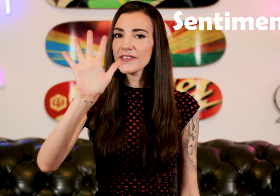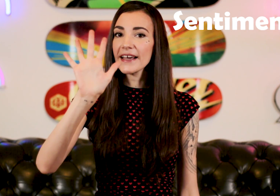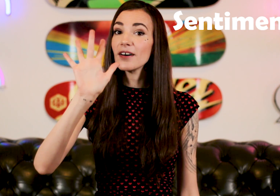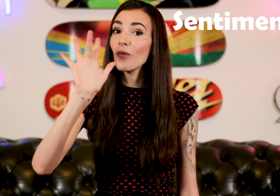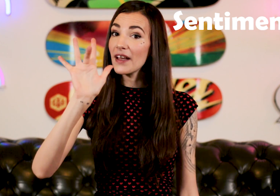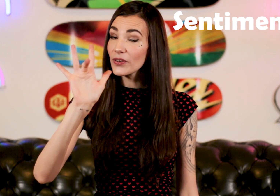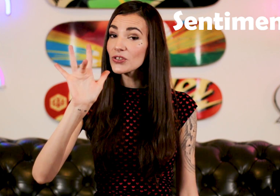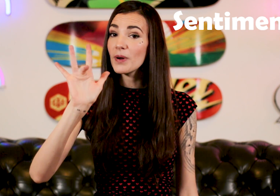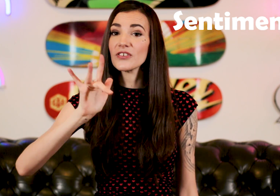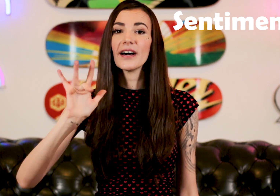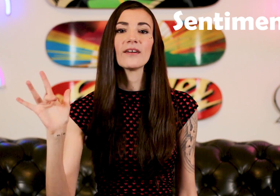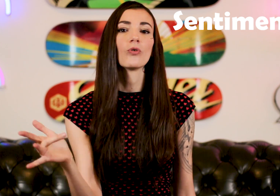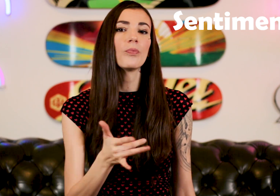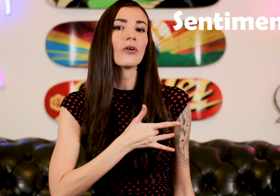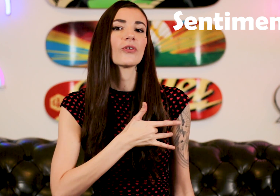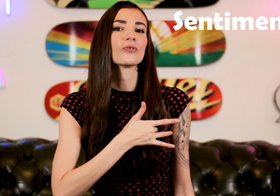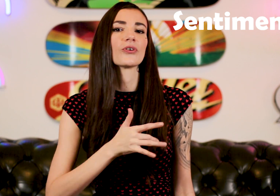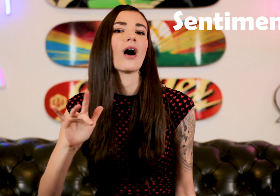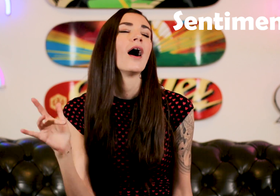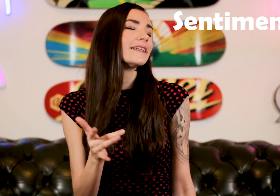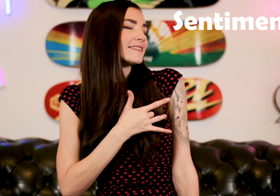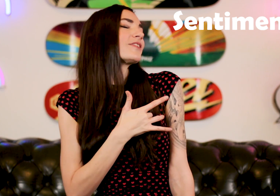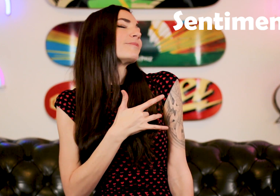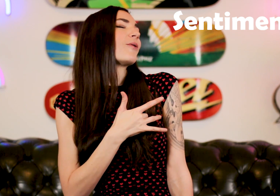en 5, on avance le majeur et on le plante dans son cœur. Oh, sentiment.